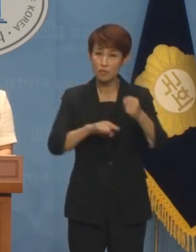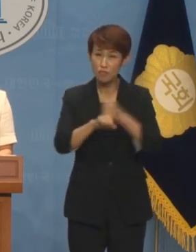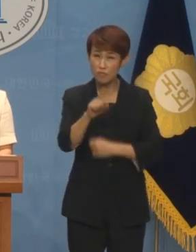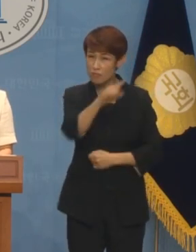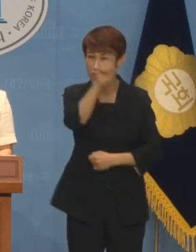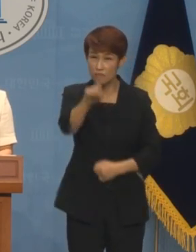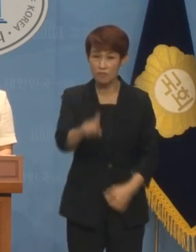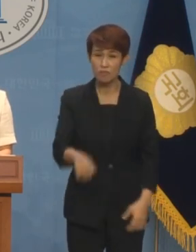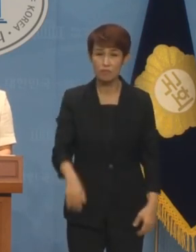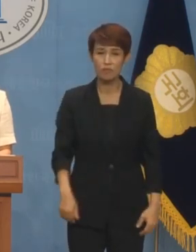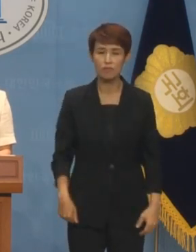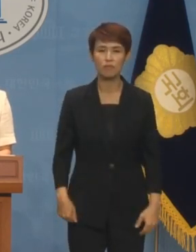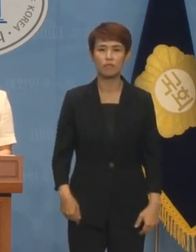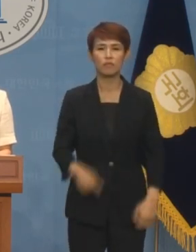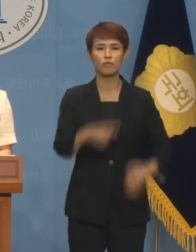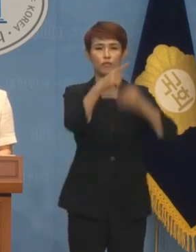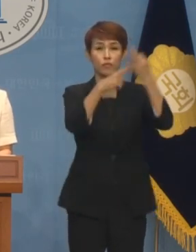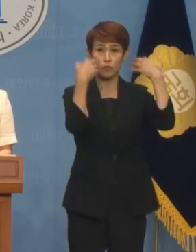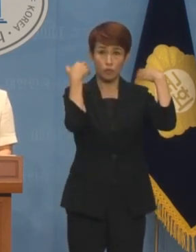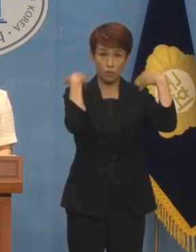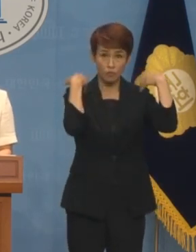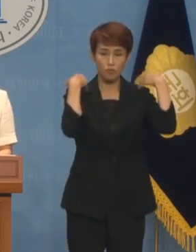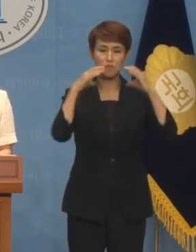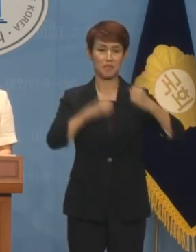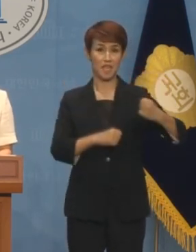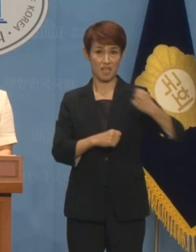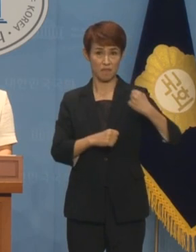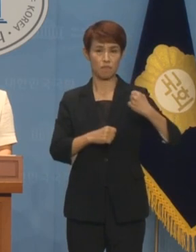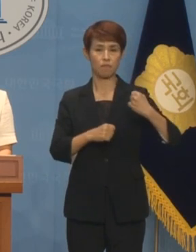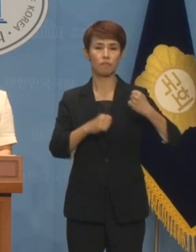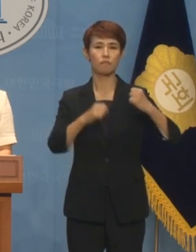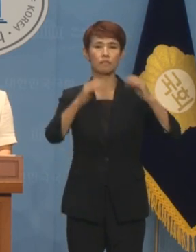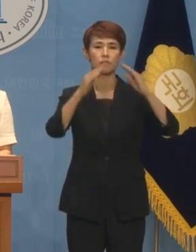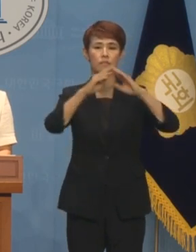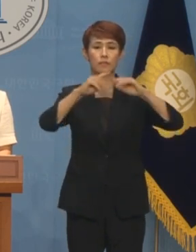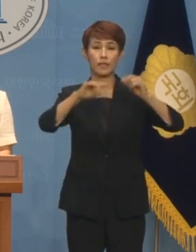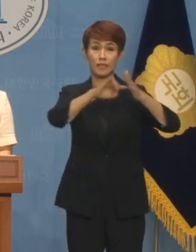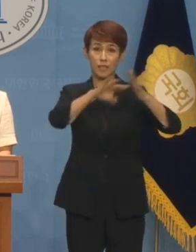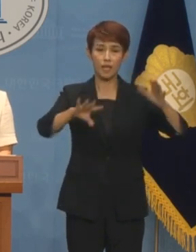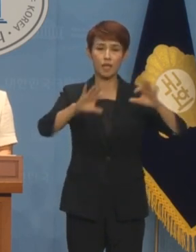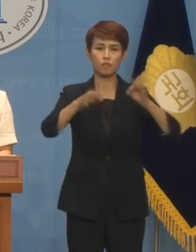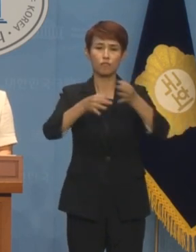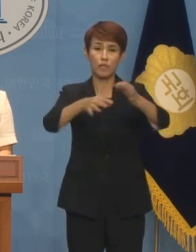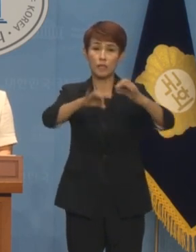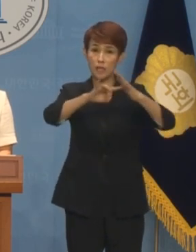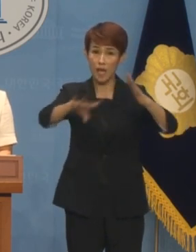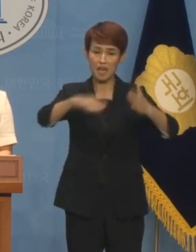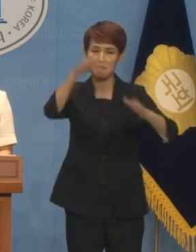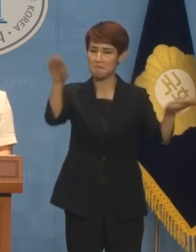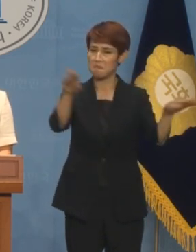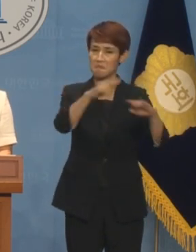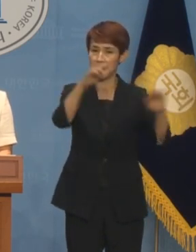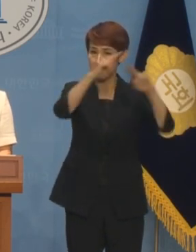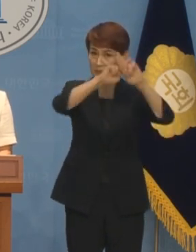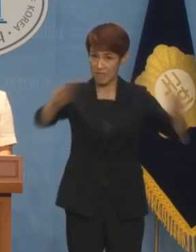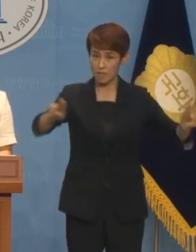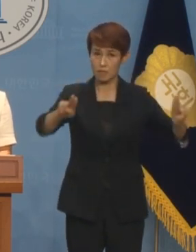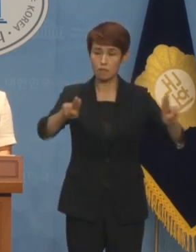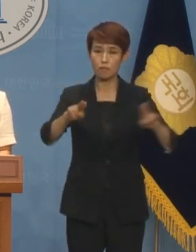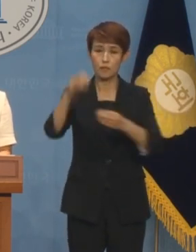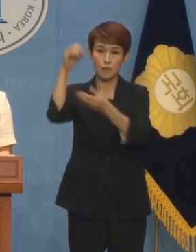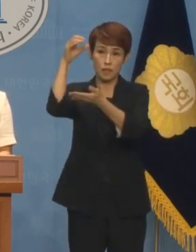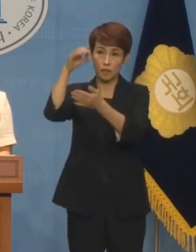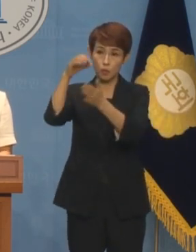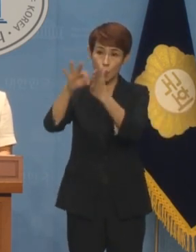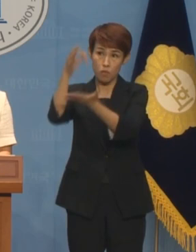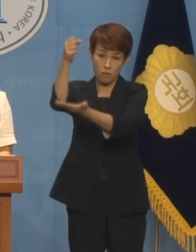정부와 국민의힘이 종합부동산세와 금융투자소득세를 폐지하고 상속세 최고세율을